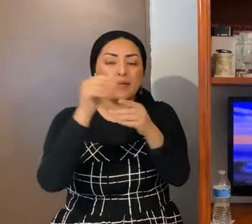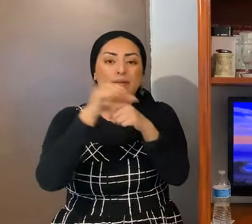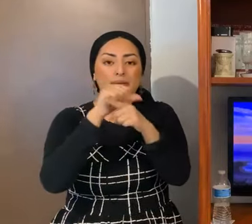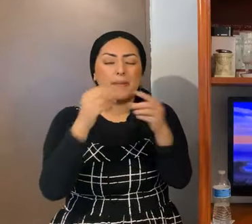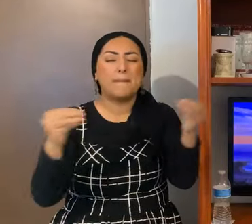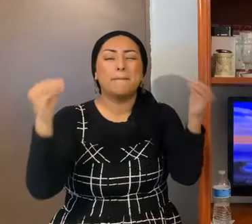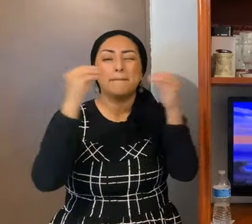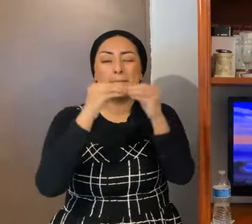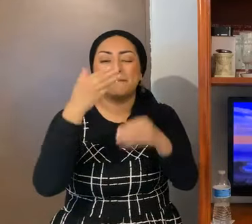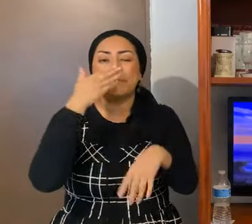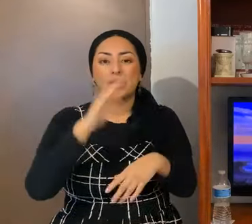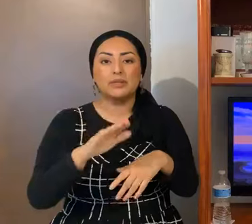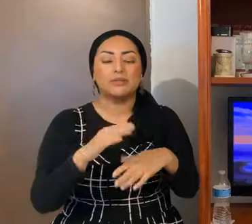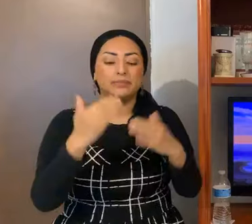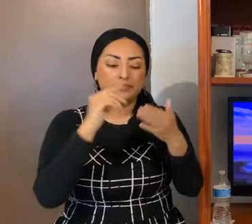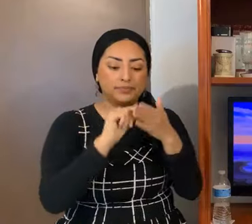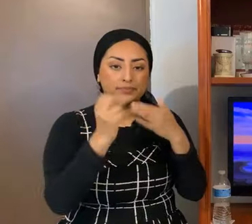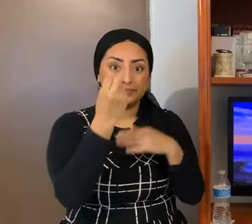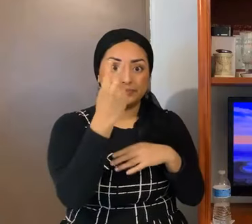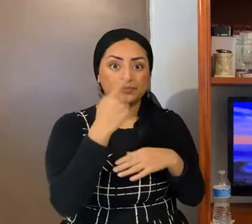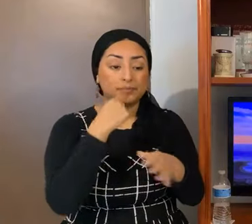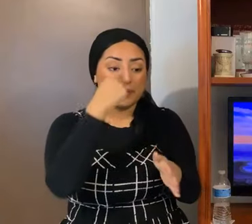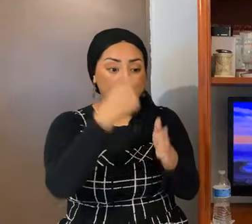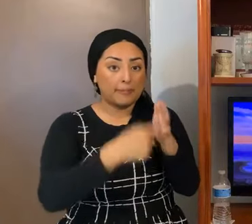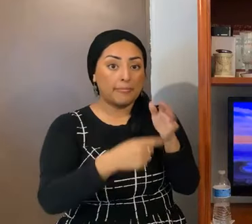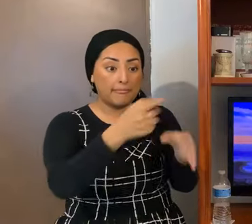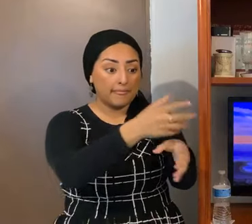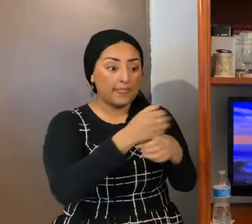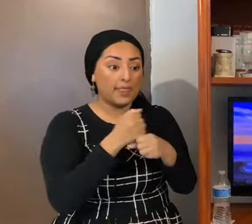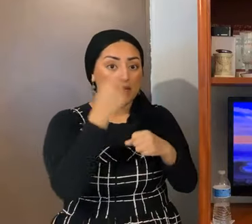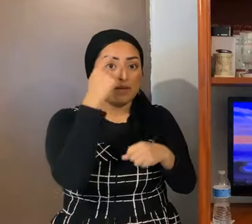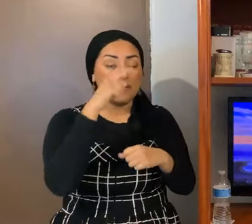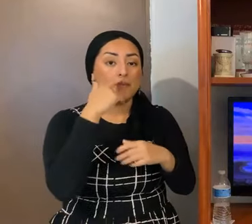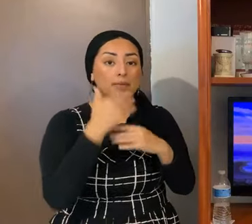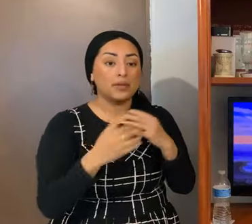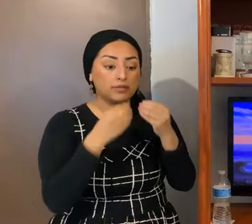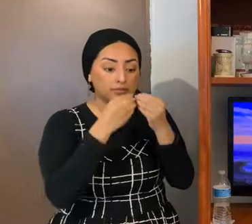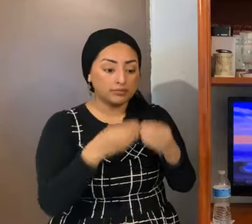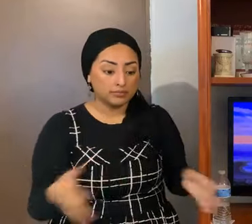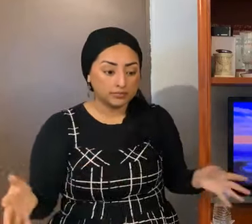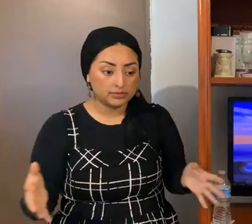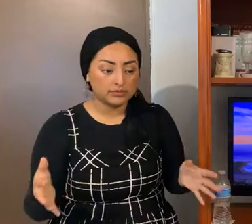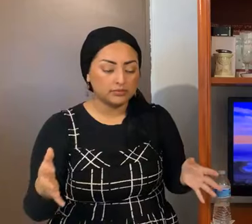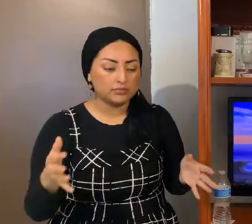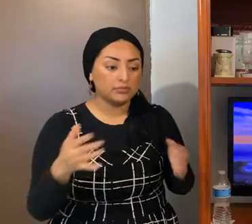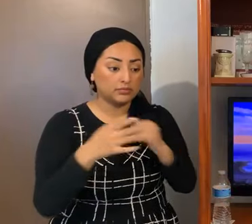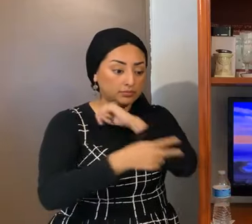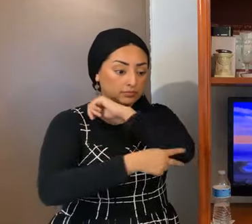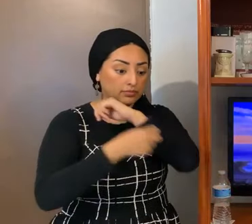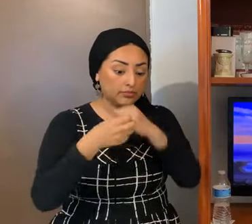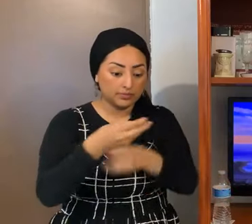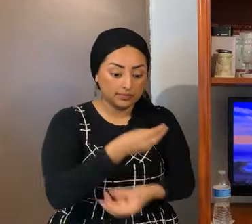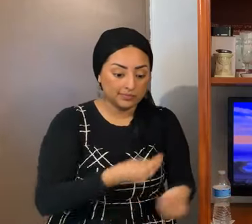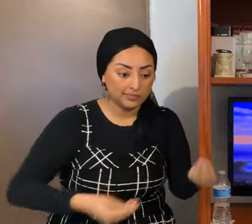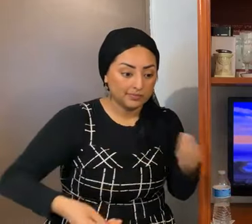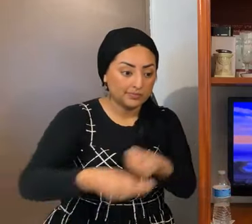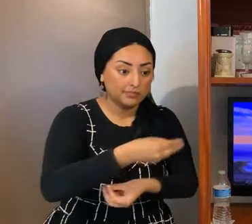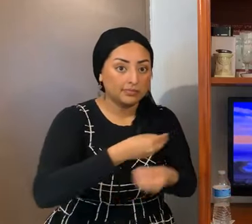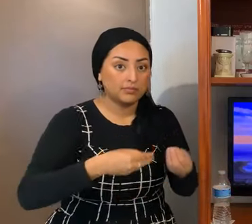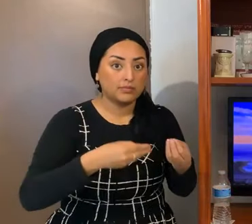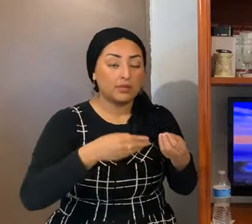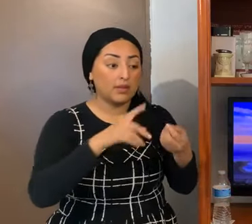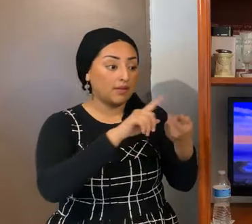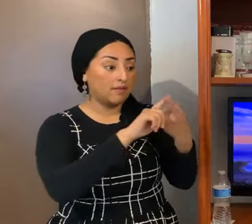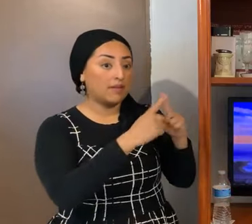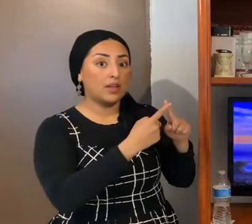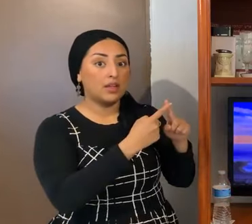más. Verso 12. Precio recibieron en ti para derramar sangre, Interés y usura tomaste y tus prójimos defraudaste con